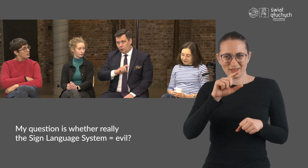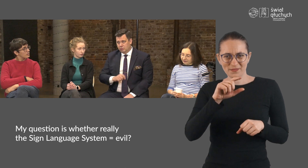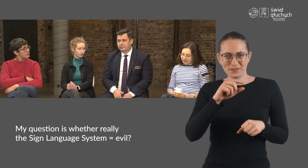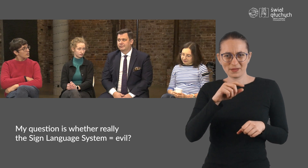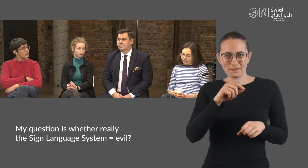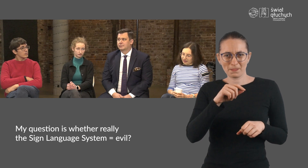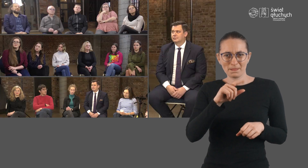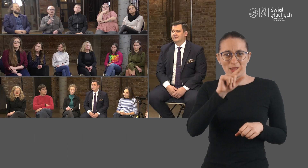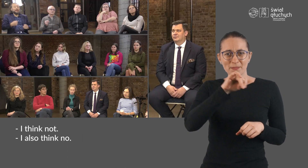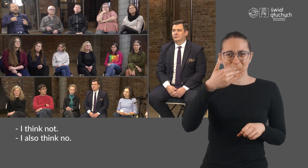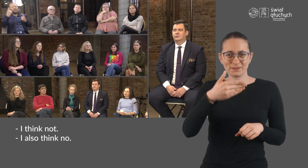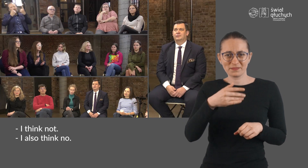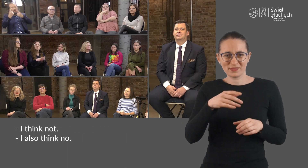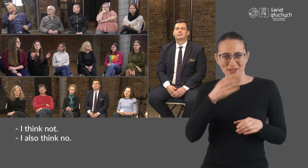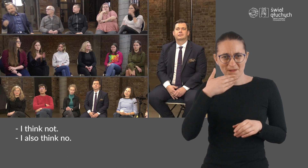jest zło?